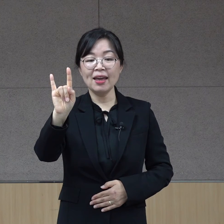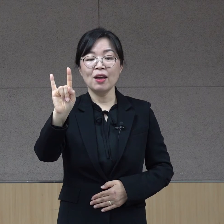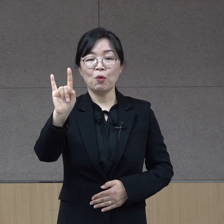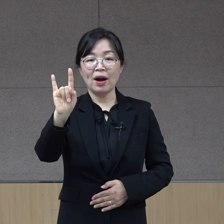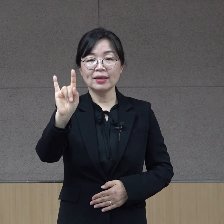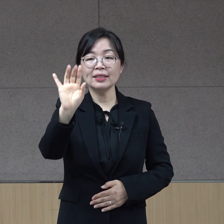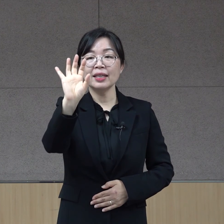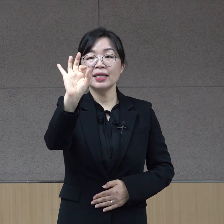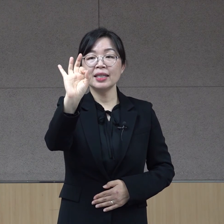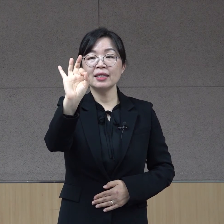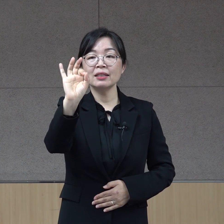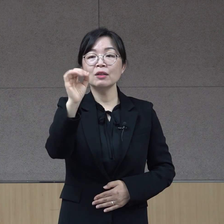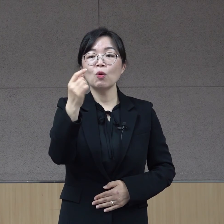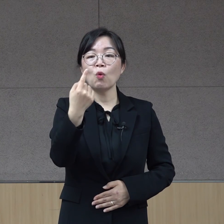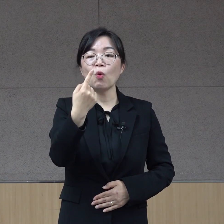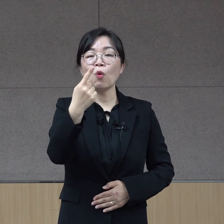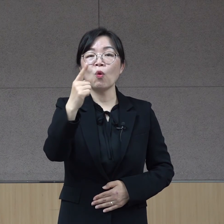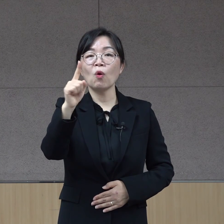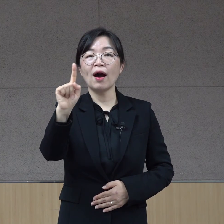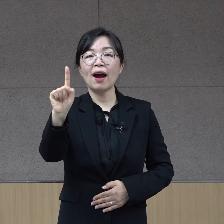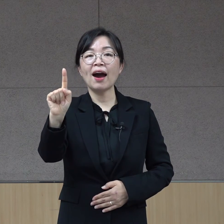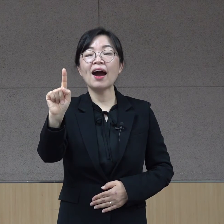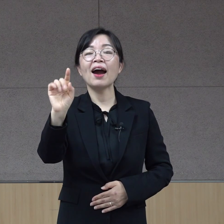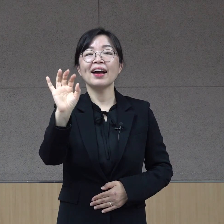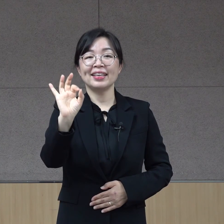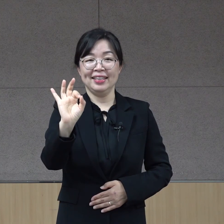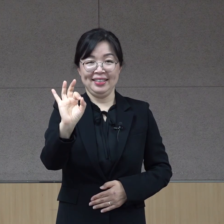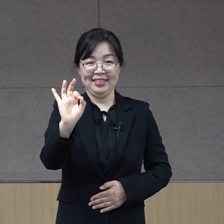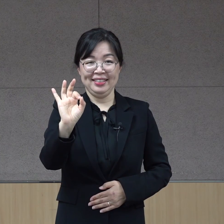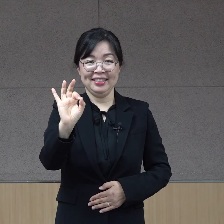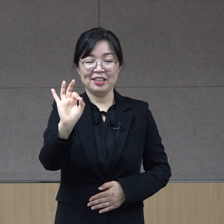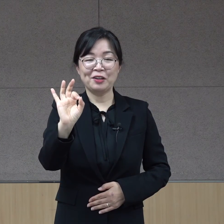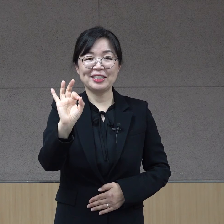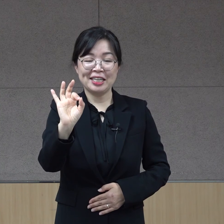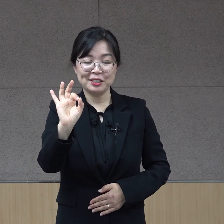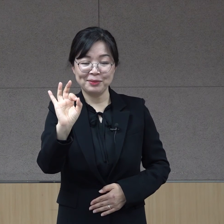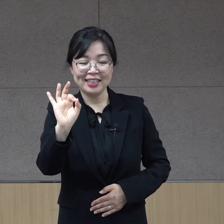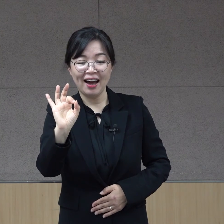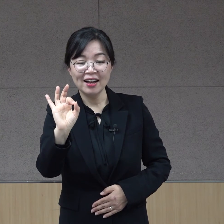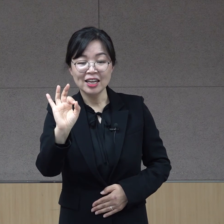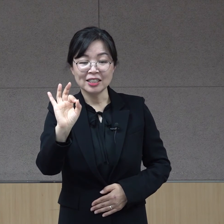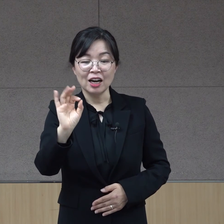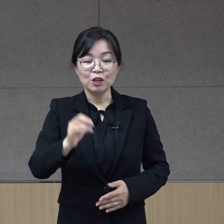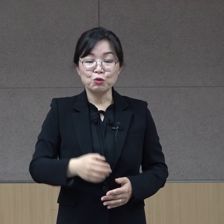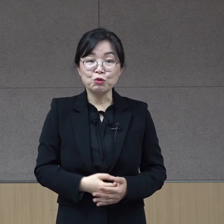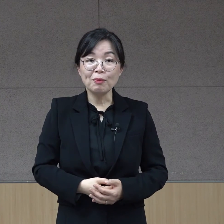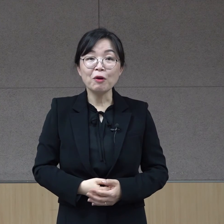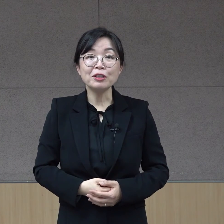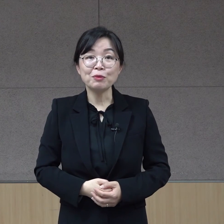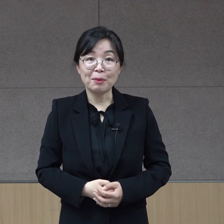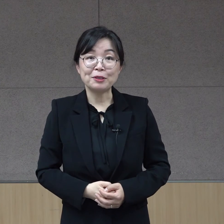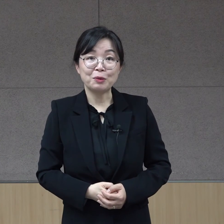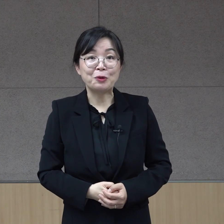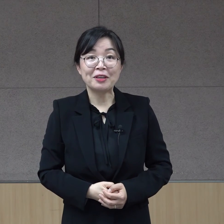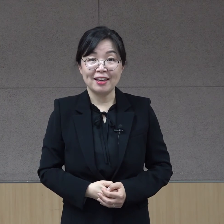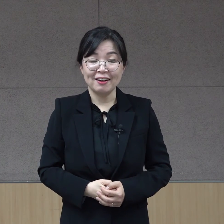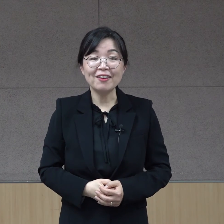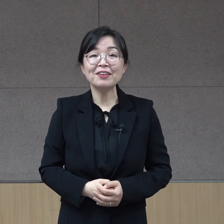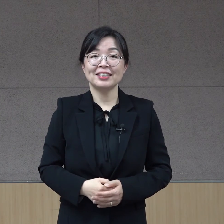대, 왕은 이응, 오, 아, 이응. 그래요. 잘했습니다. 자, 윤백원님도 한번 써볼게요.